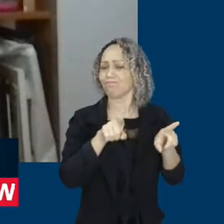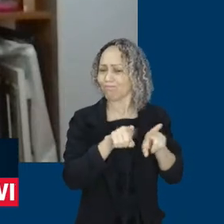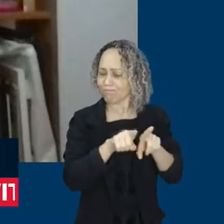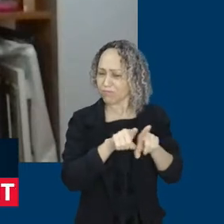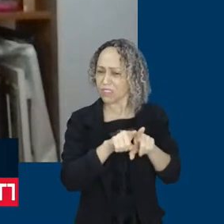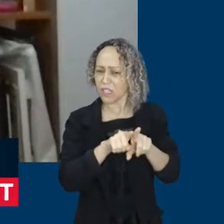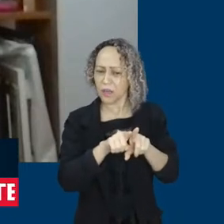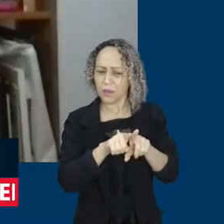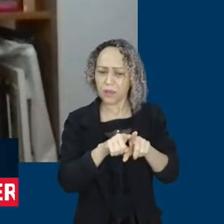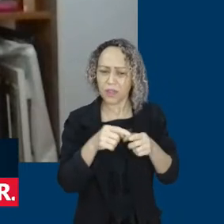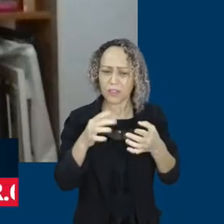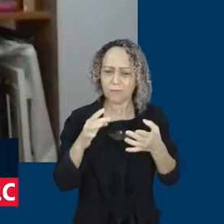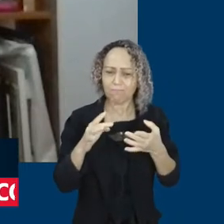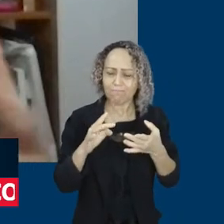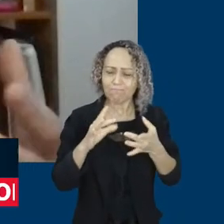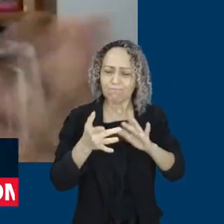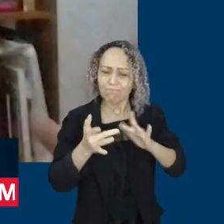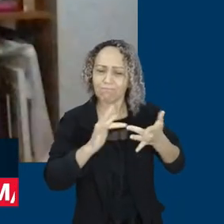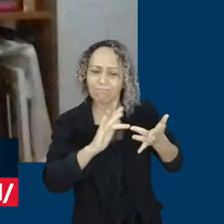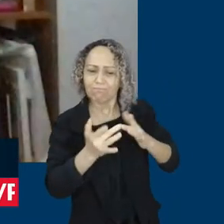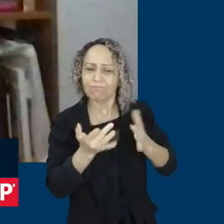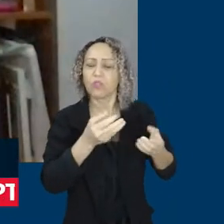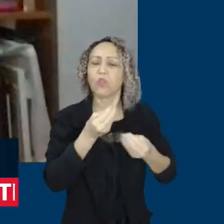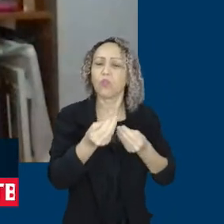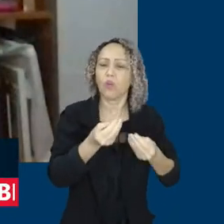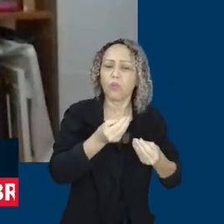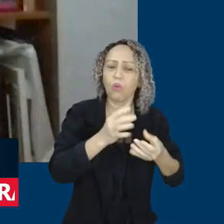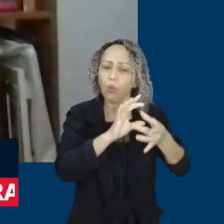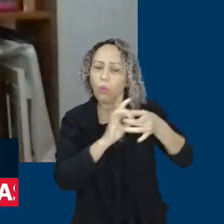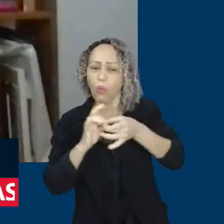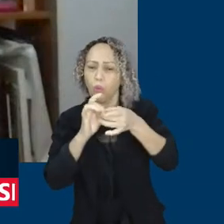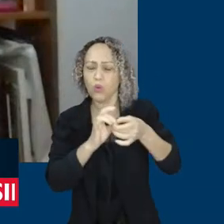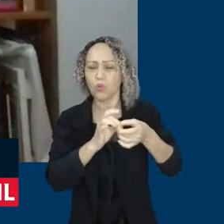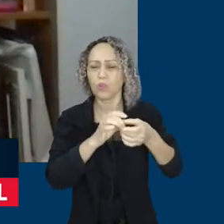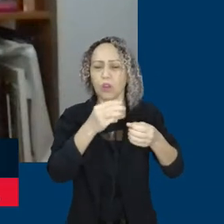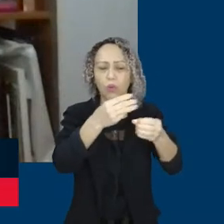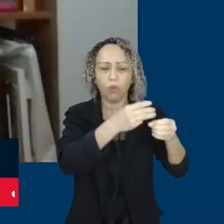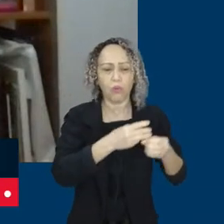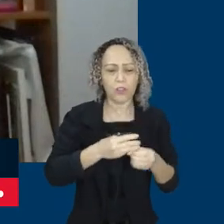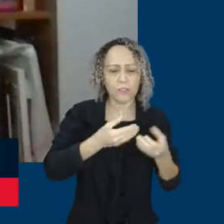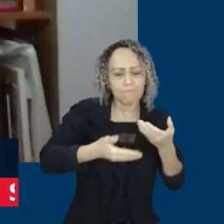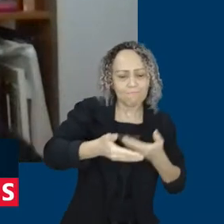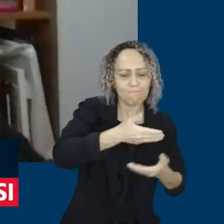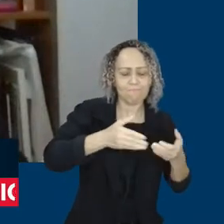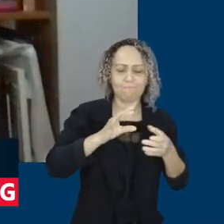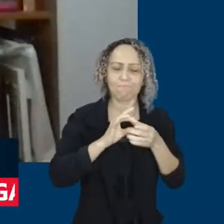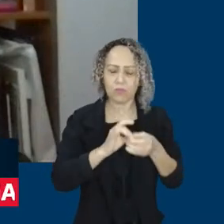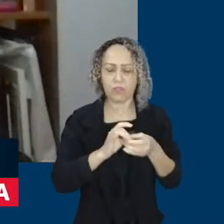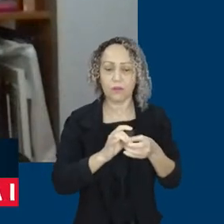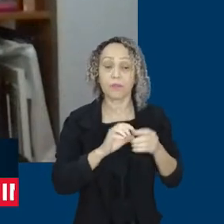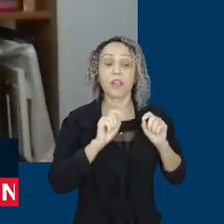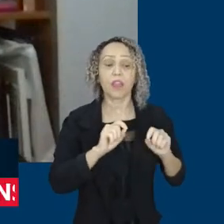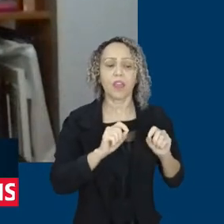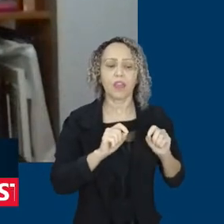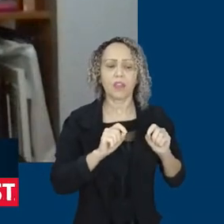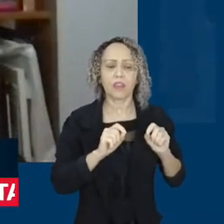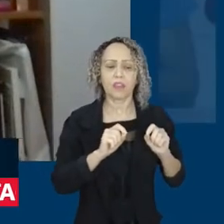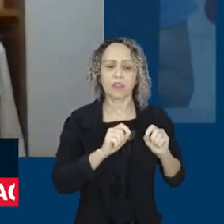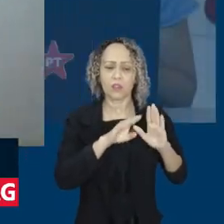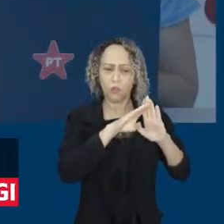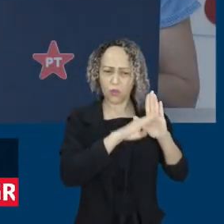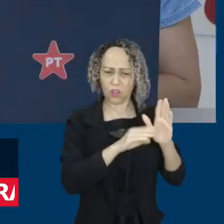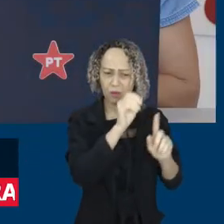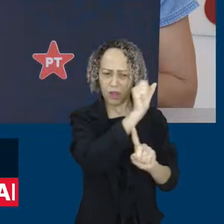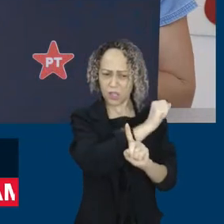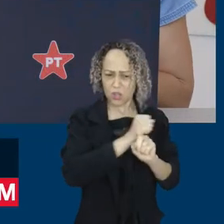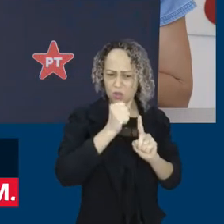conjunta com os municípios. Né? Para quê? Para que o programa funcione, não seja só um dinheiro, um voucher na conta. E